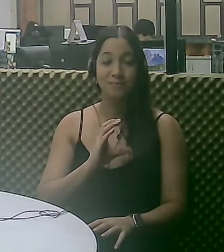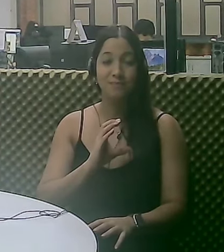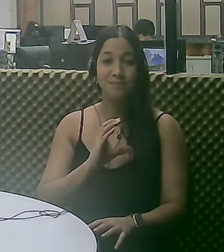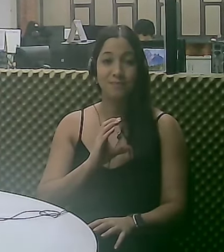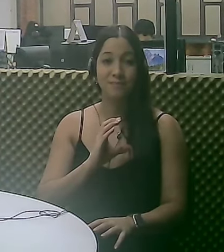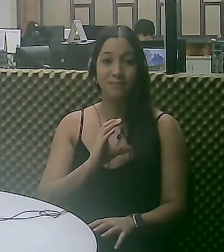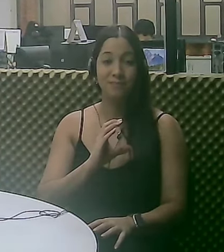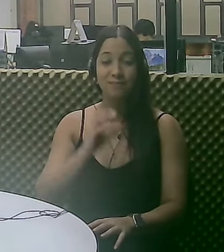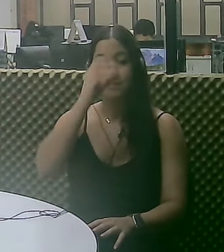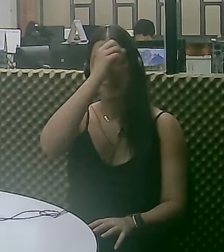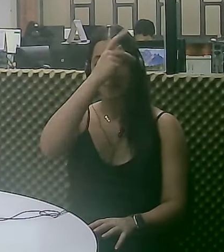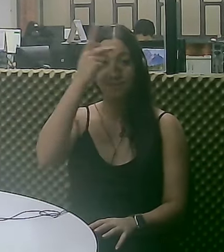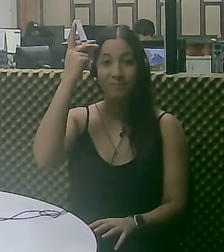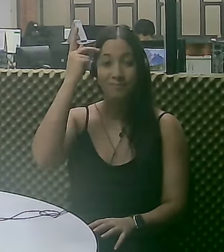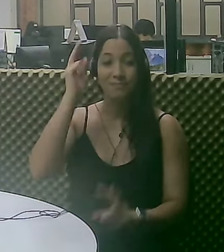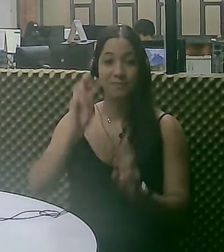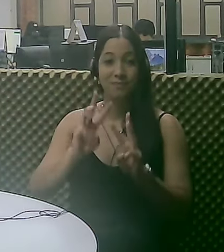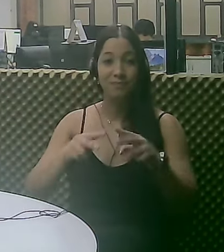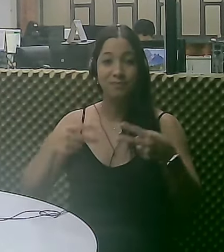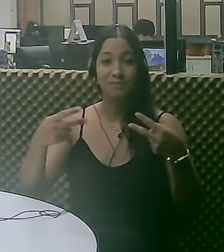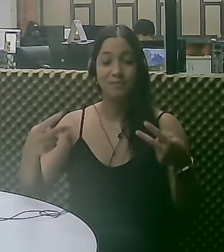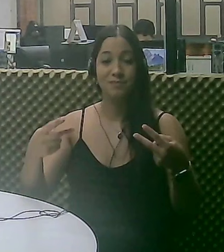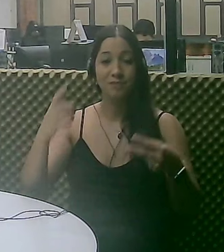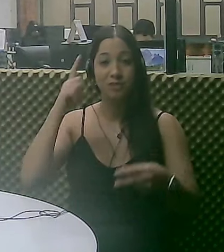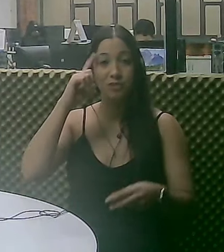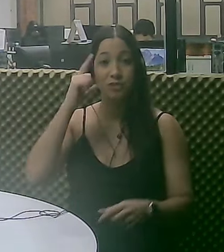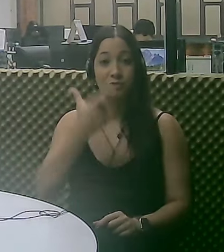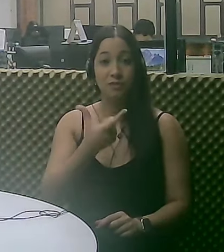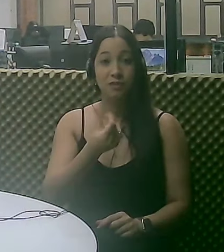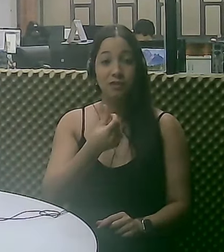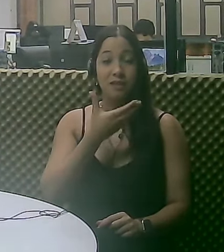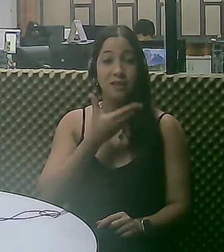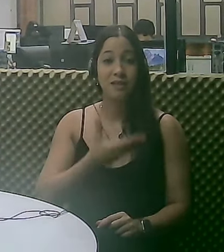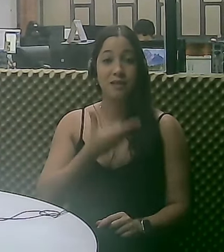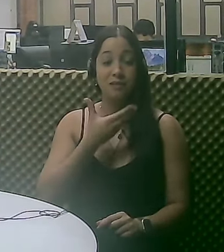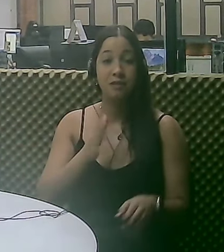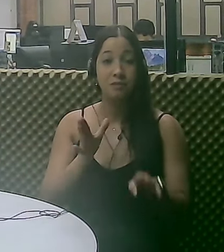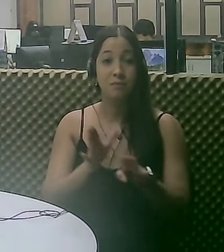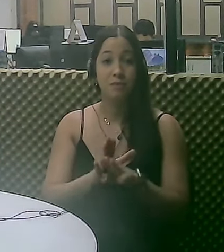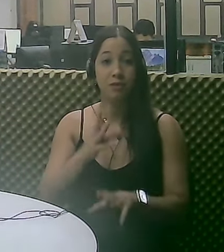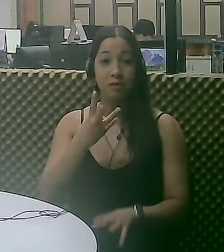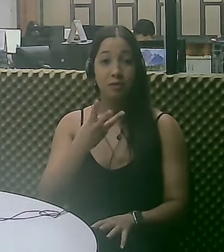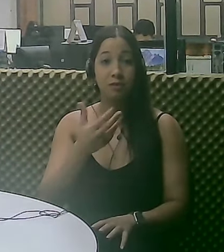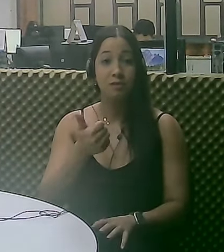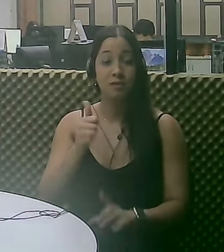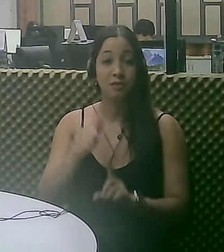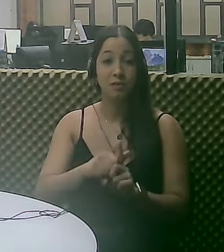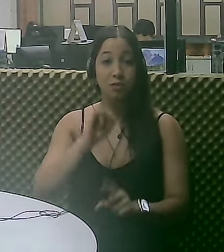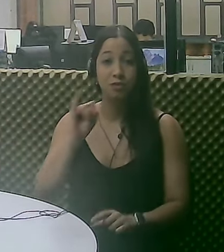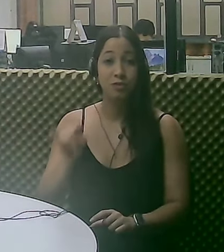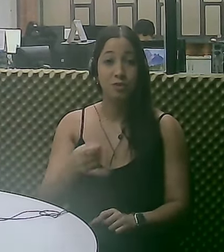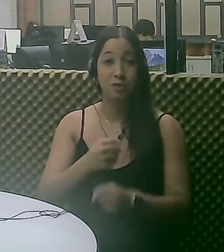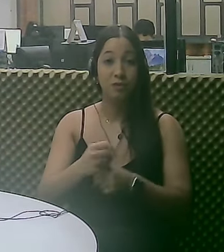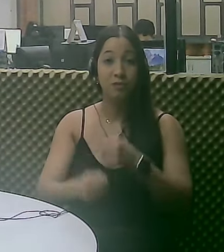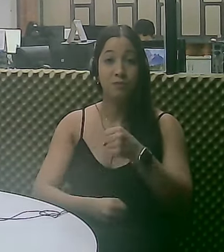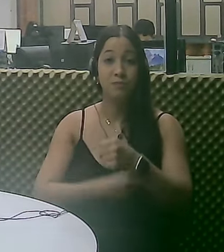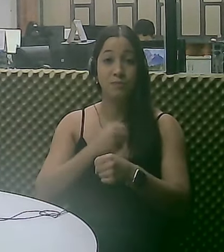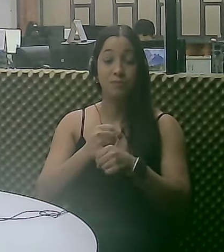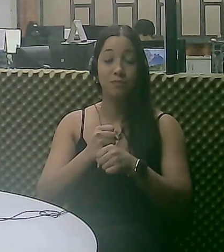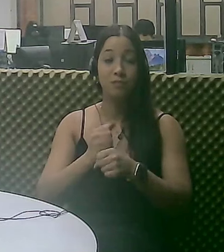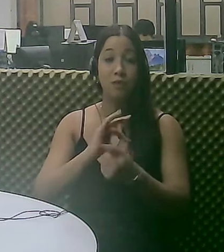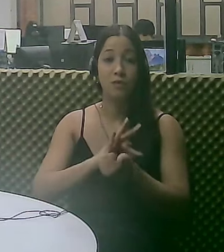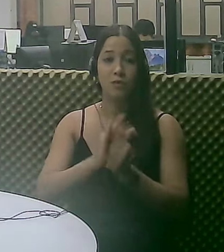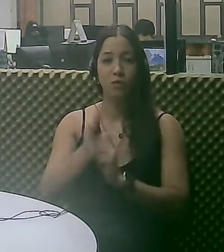do portal da Prefeitura de Uberlândia, entre os dias 26 de dezembro e 31 de janeiro do ano que vem. A FUTEL